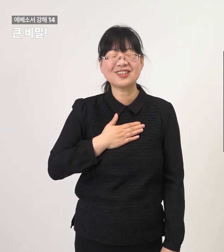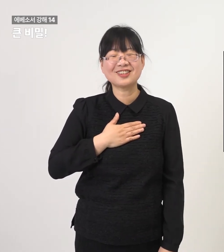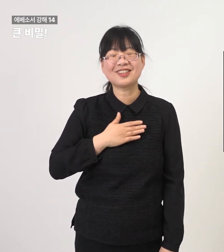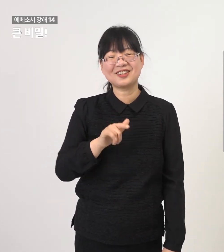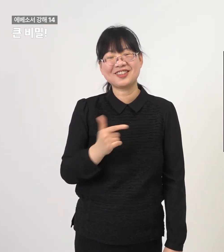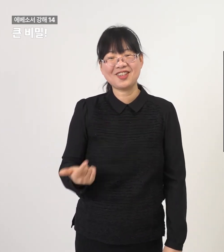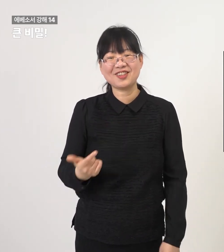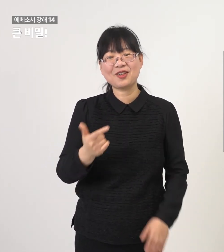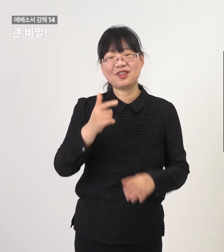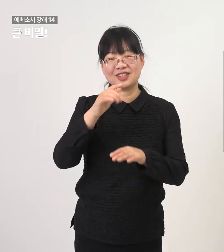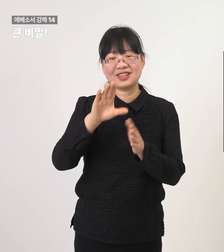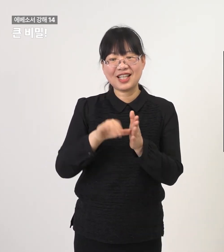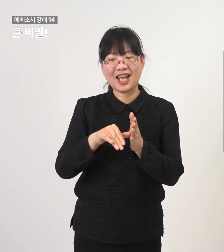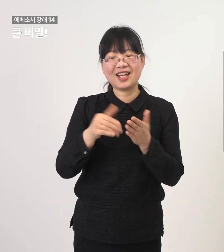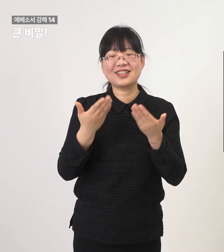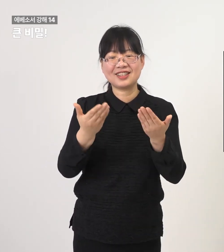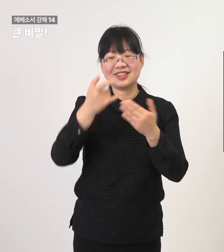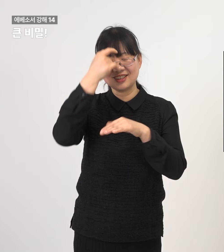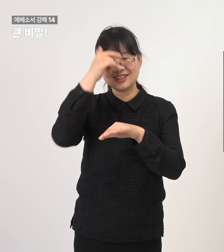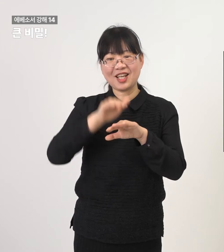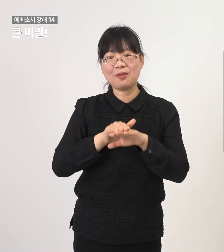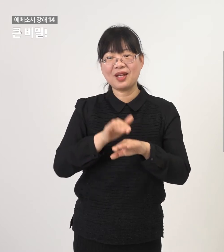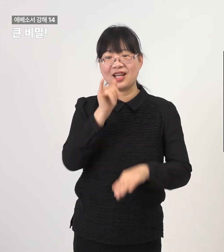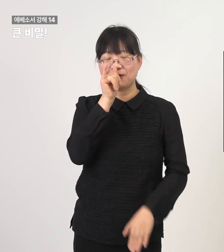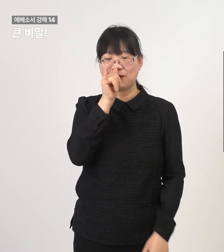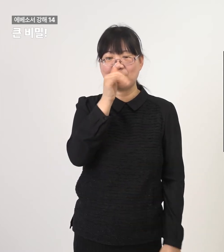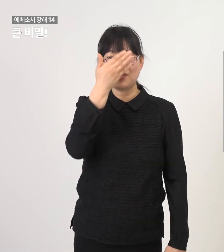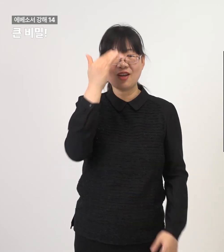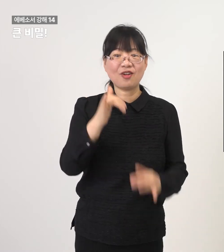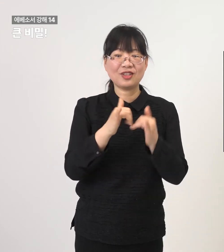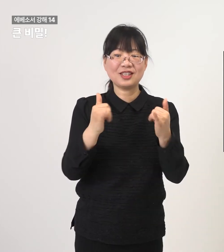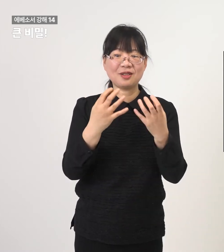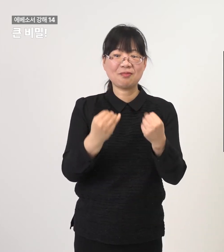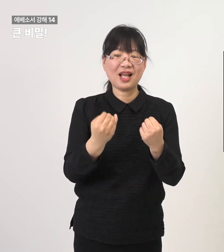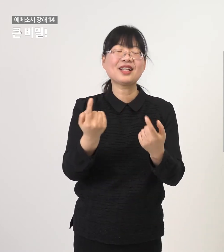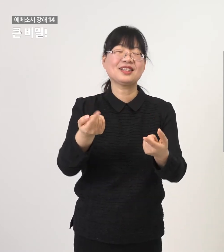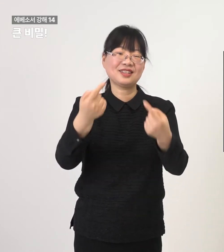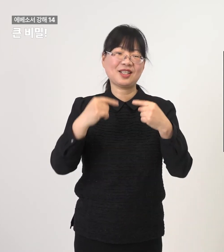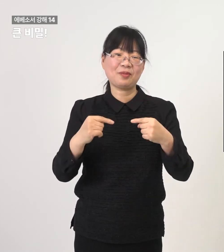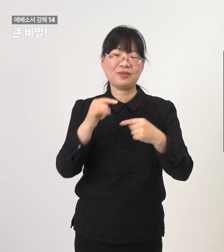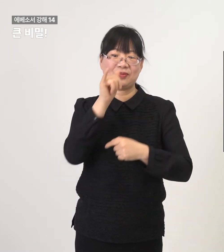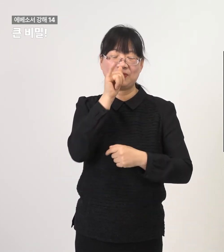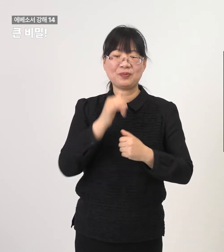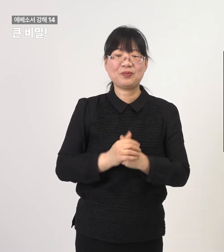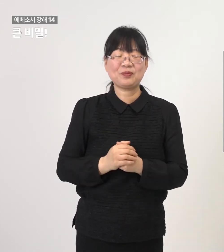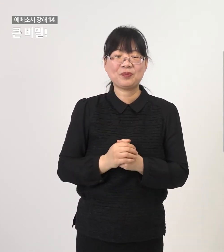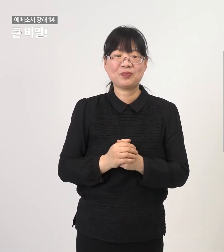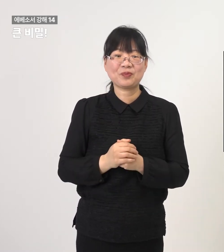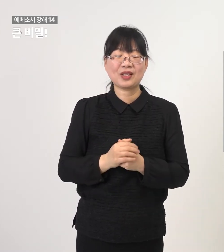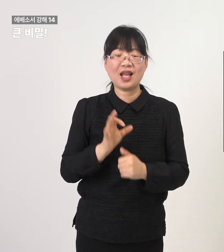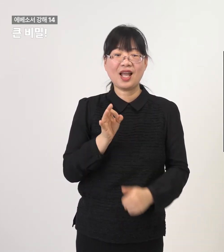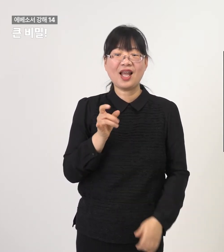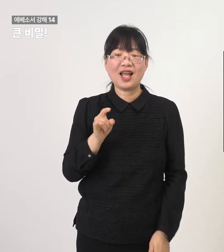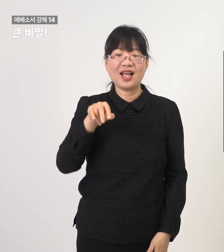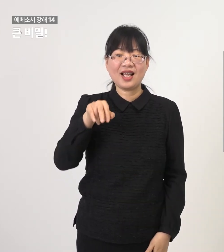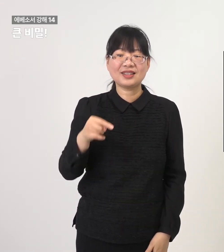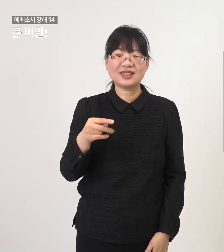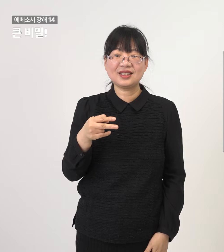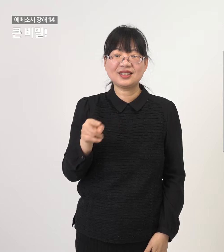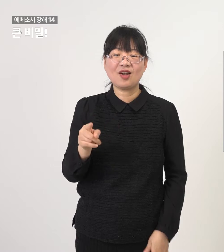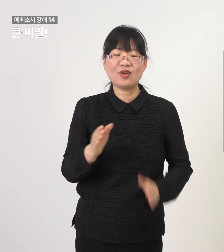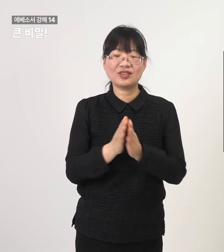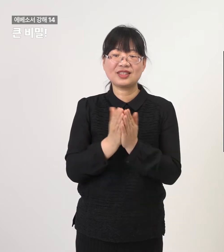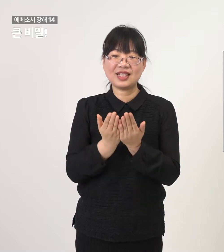예배가 있어요. 네. 청년들이 아주 많이 나오는데 요즘 그 에스더서라는